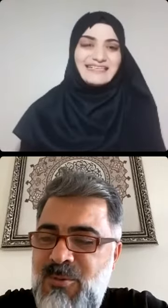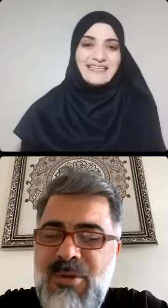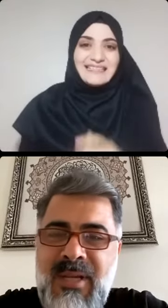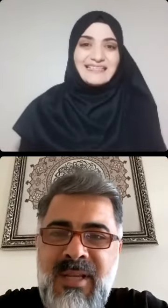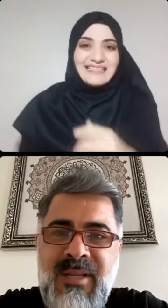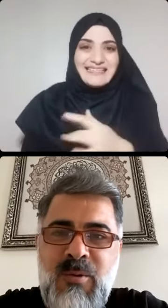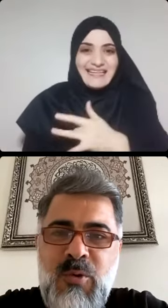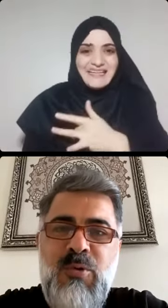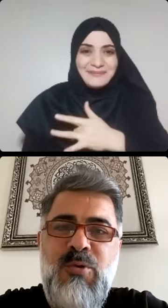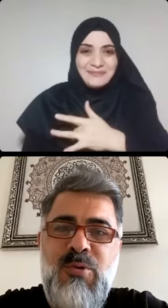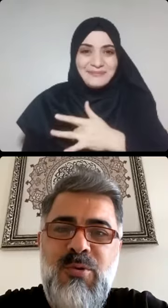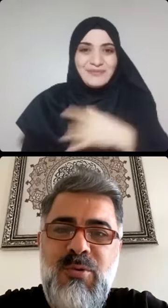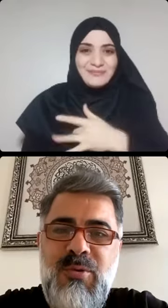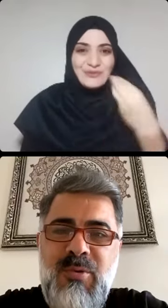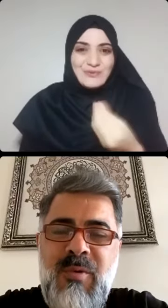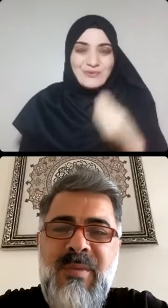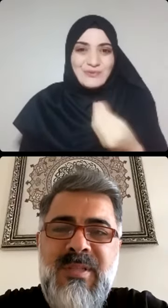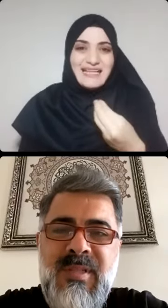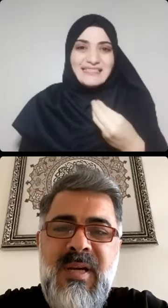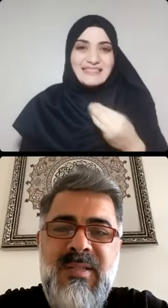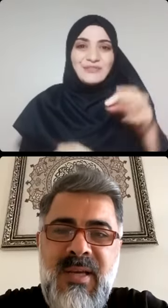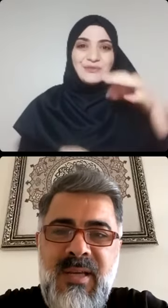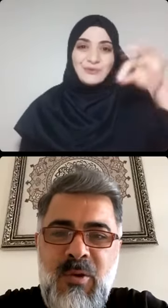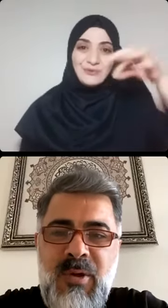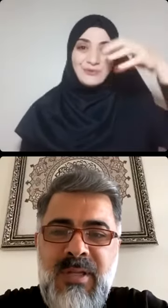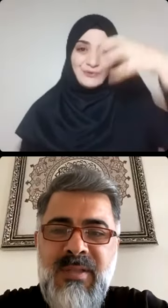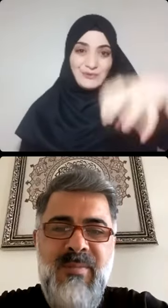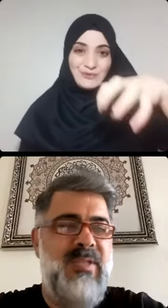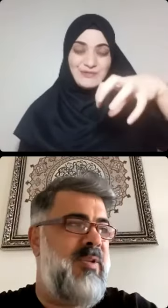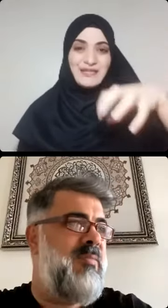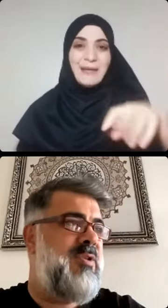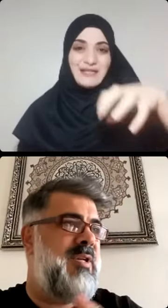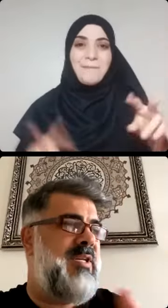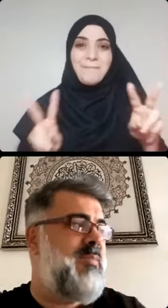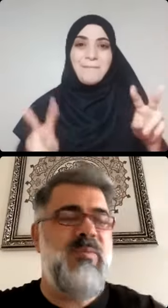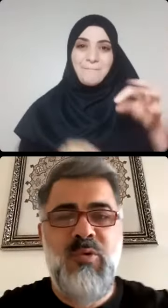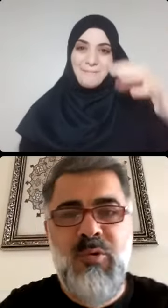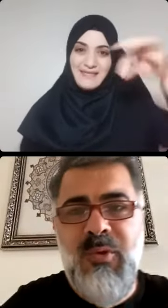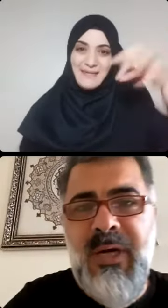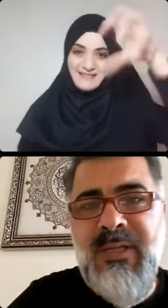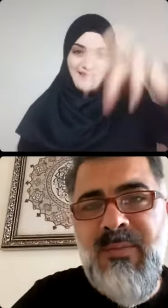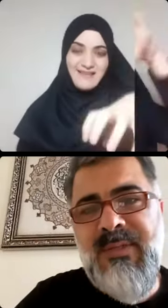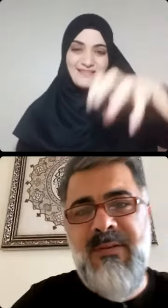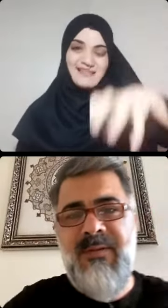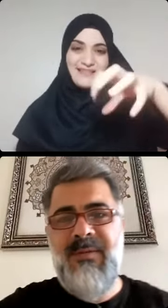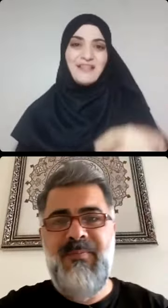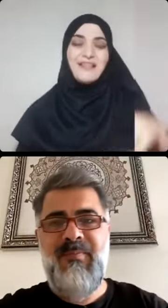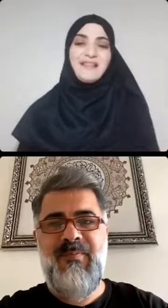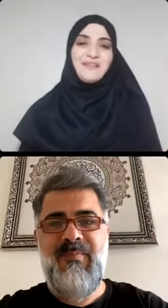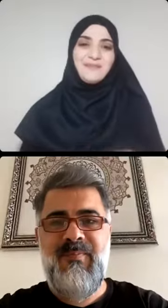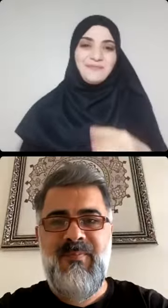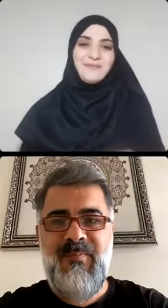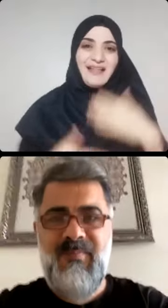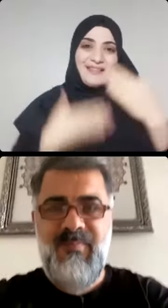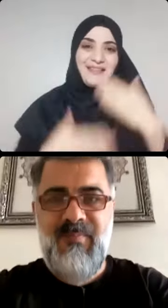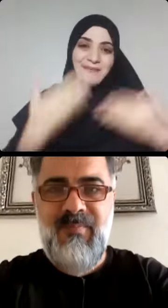kalbinin güzelliğini Kudüs ve Mescid-i Aksa'ya yönlendirmesi benim için ayrı bir mutluluk, ayrı bir zevk.